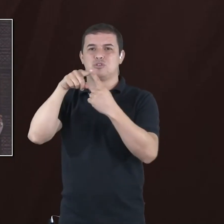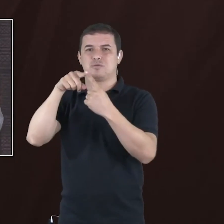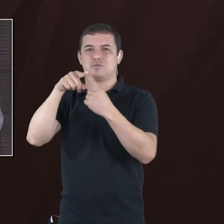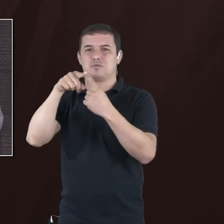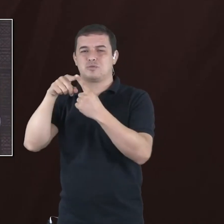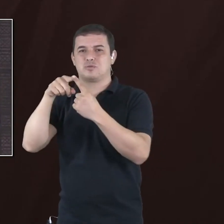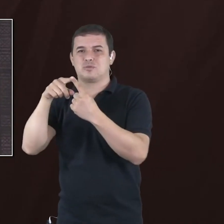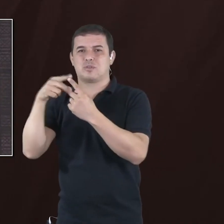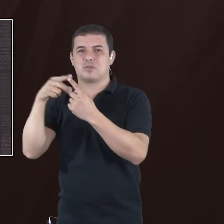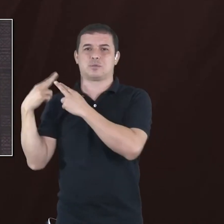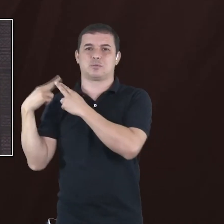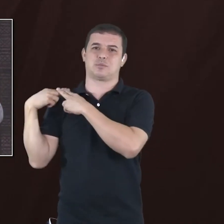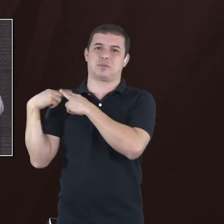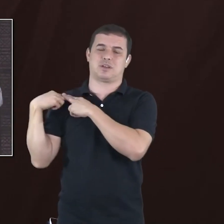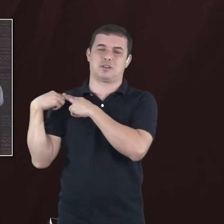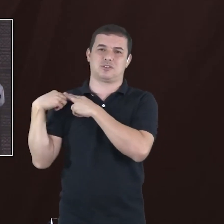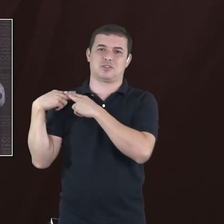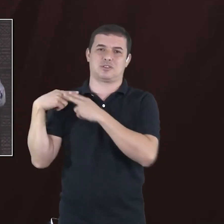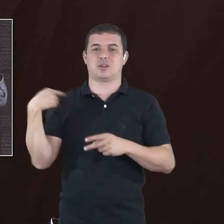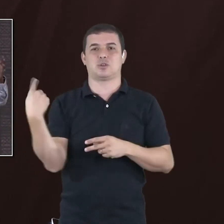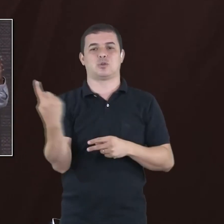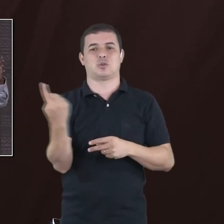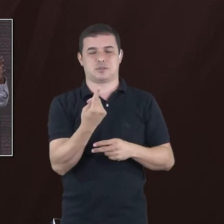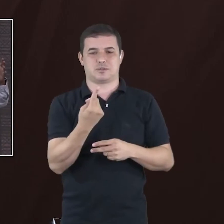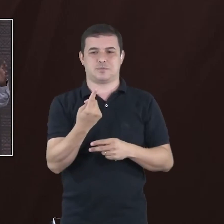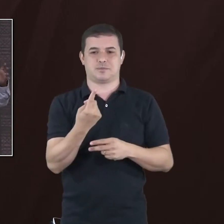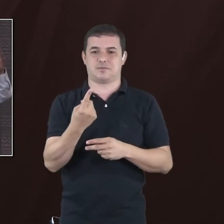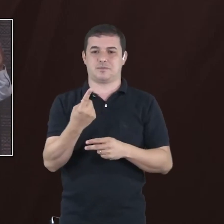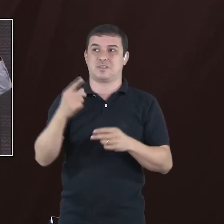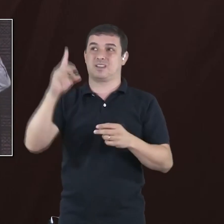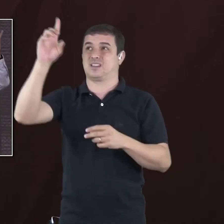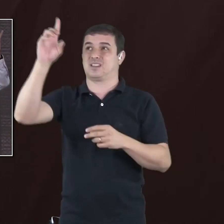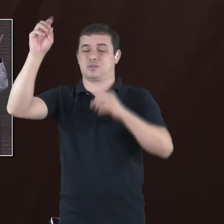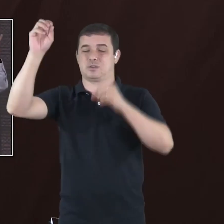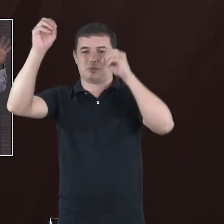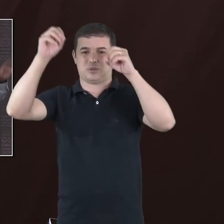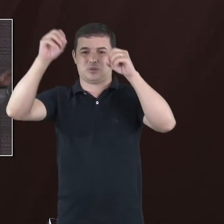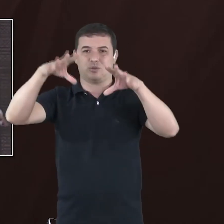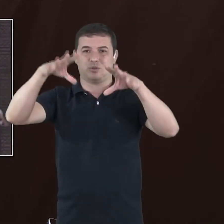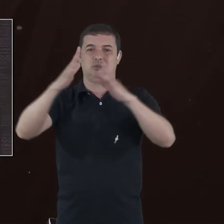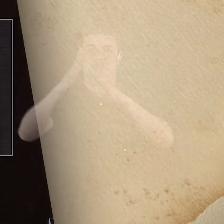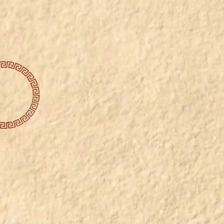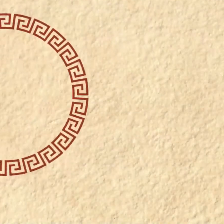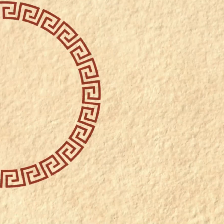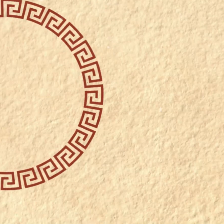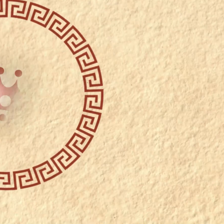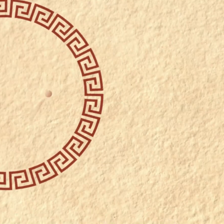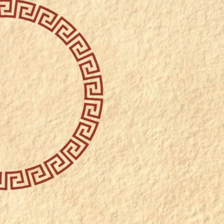fazer aqui na terra. Deus abençoe a todos, e Jesus é o Senhor. Amém.